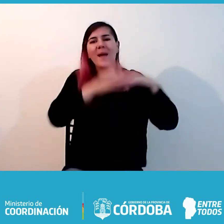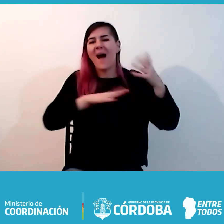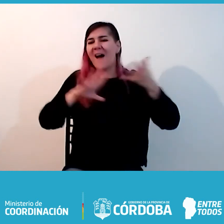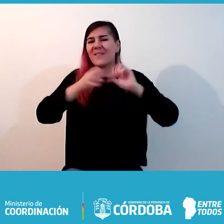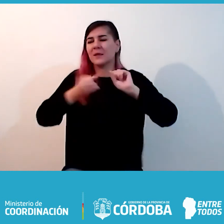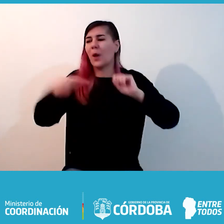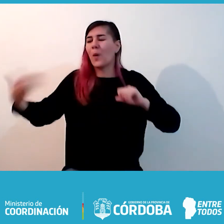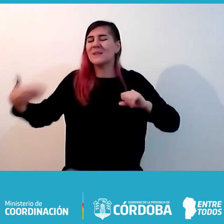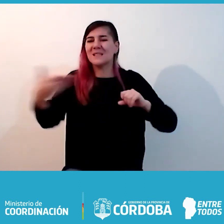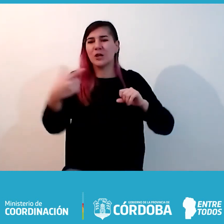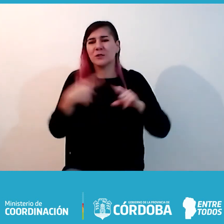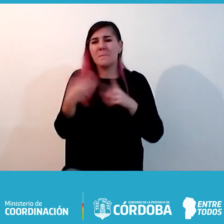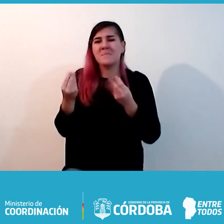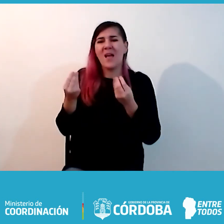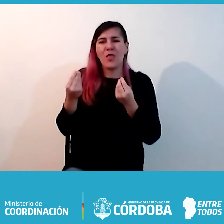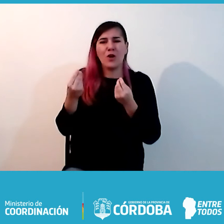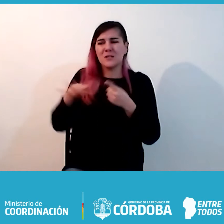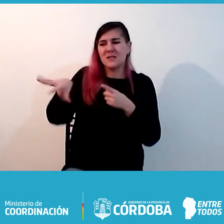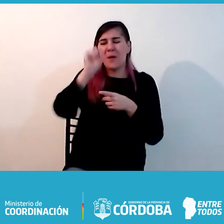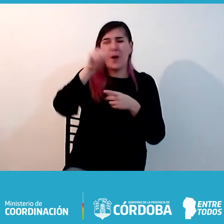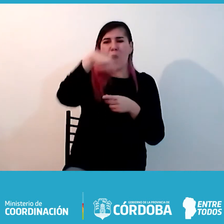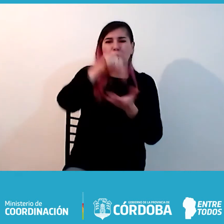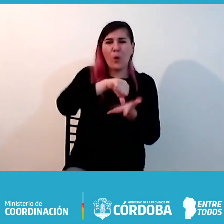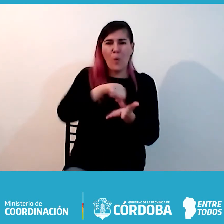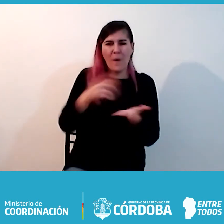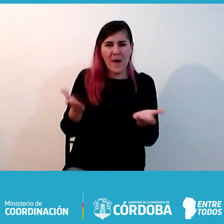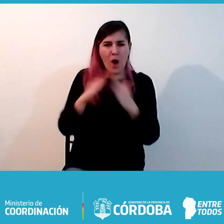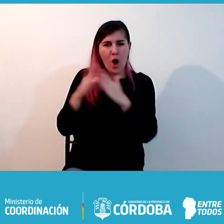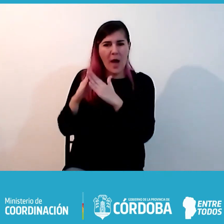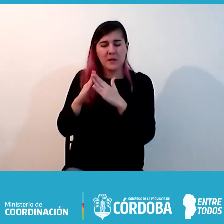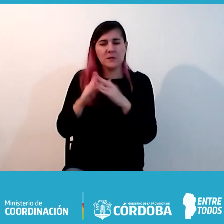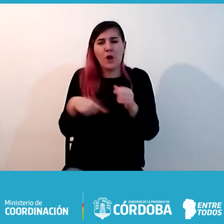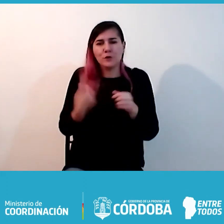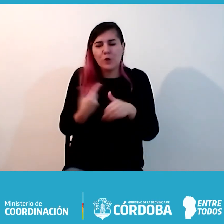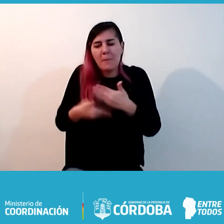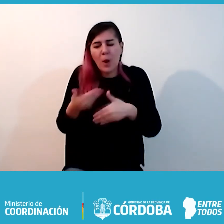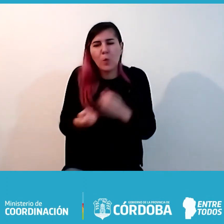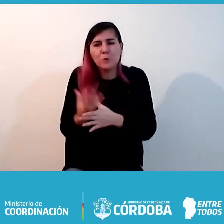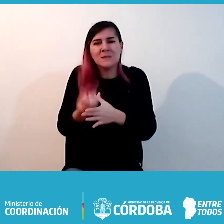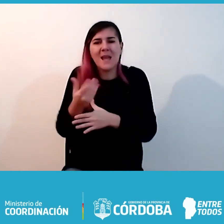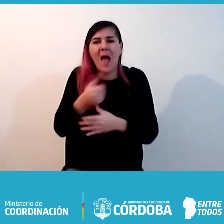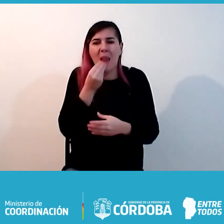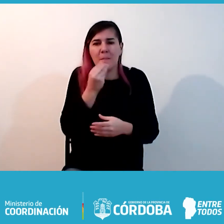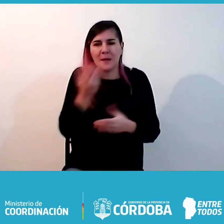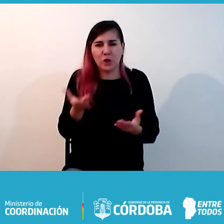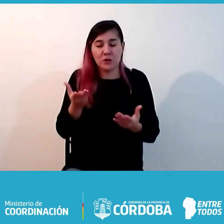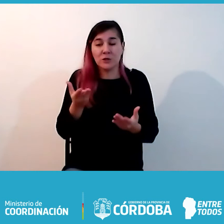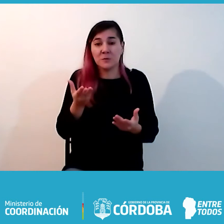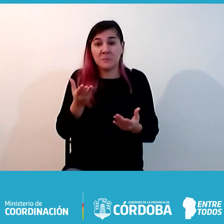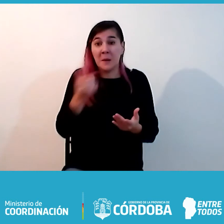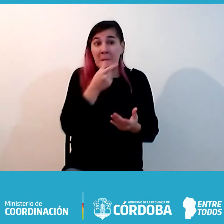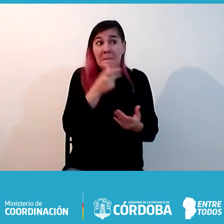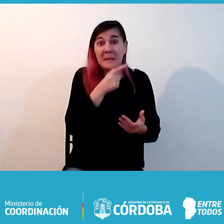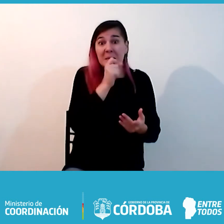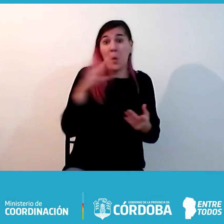por la expropiación de sus hogares. No queda otra que volver a producir nuestros alimentos. Parece que la vida de algunos apurados vale más